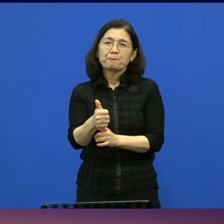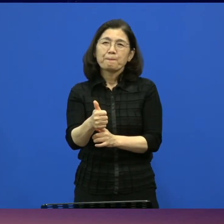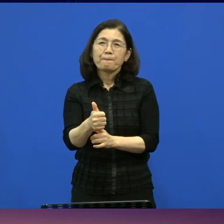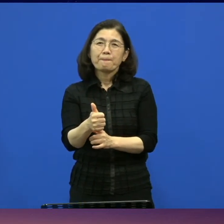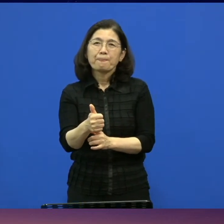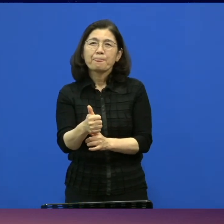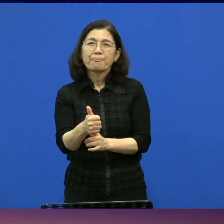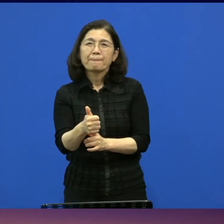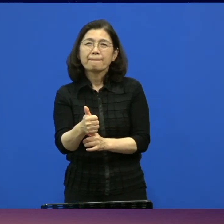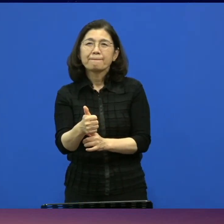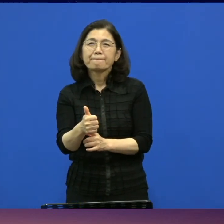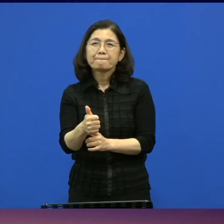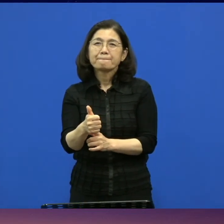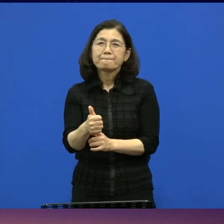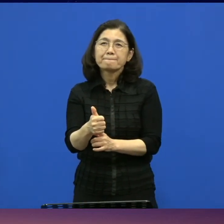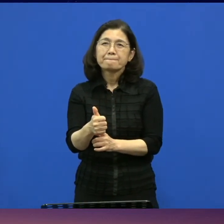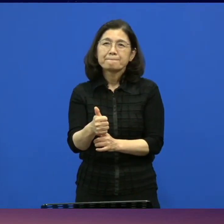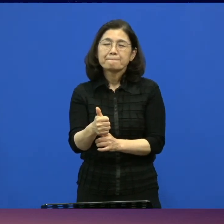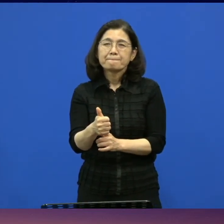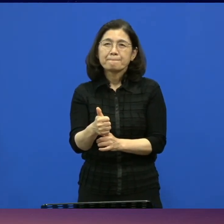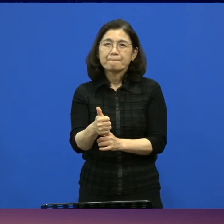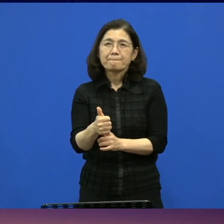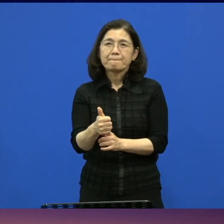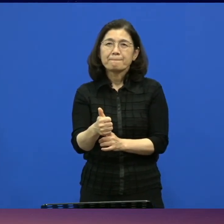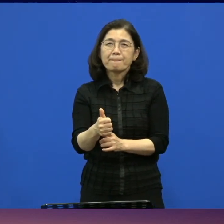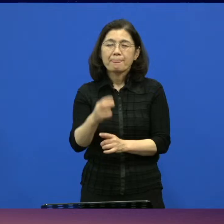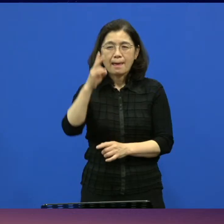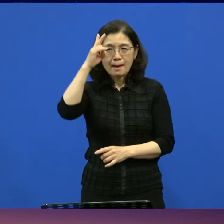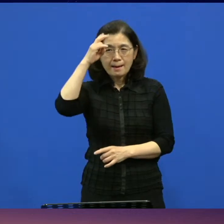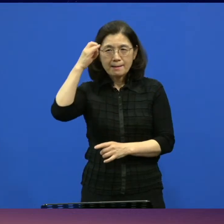여자 아이 마리아에게 나온 거예요.